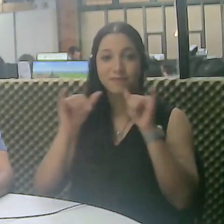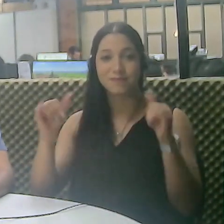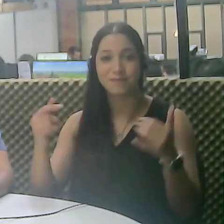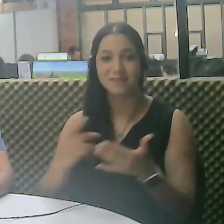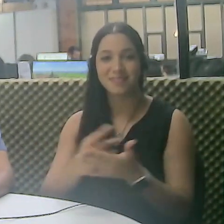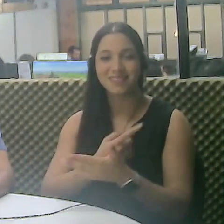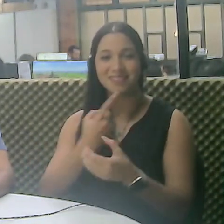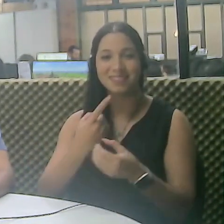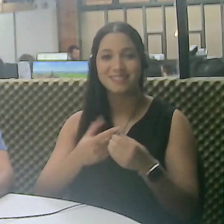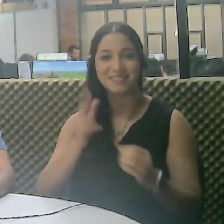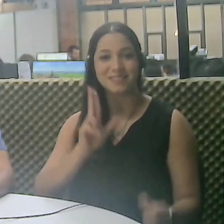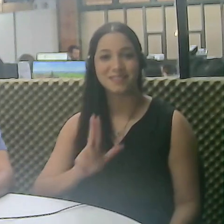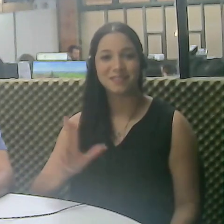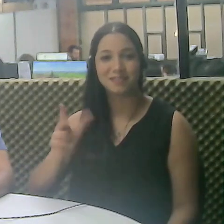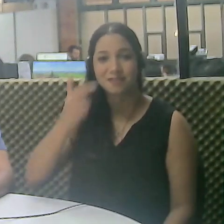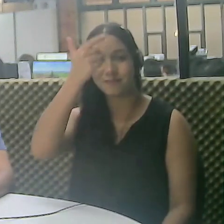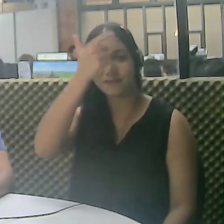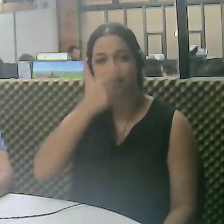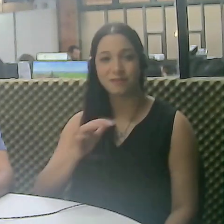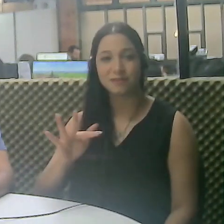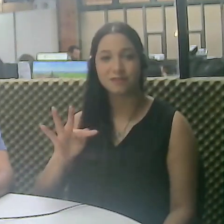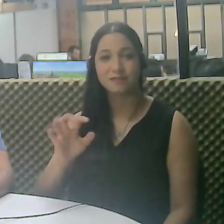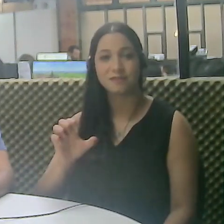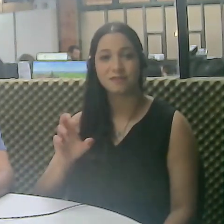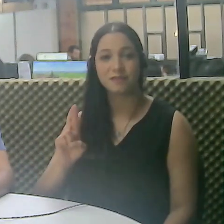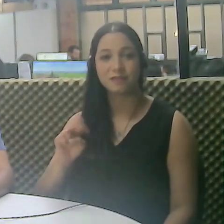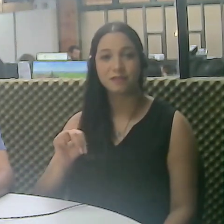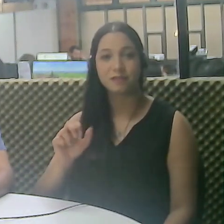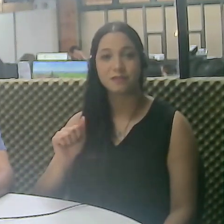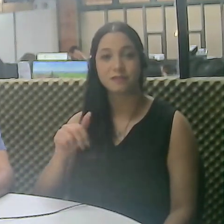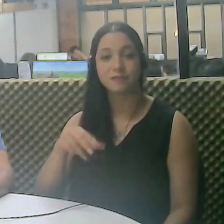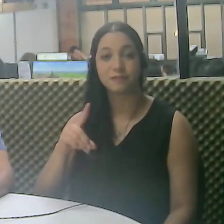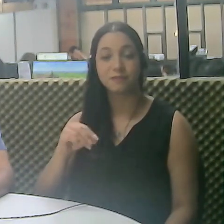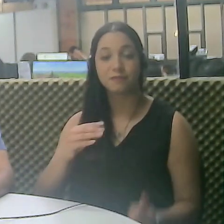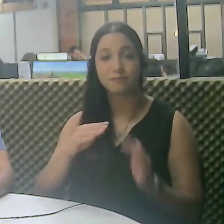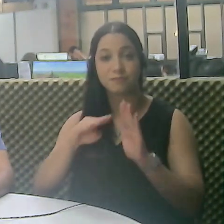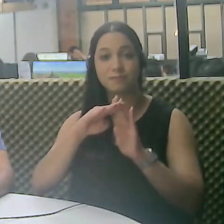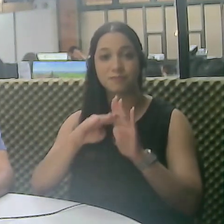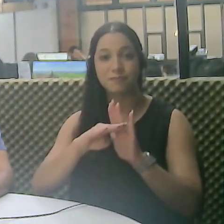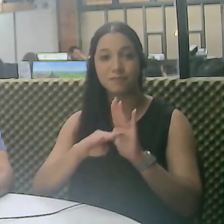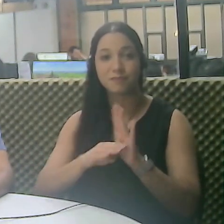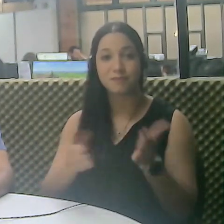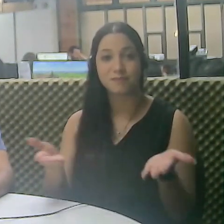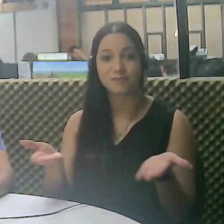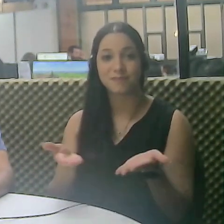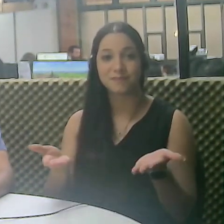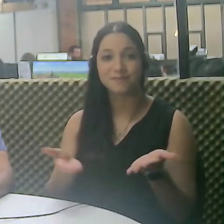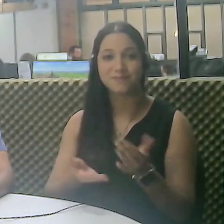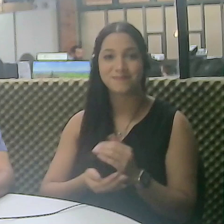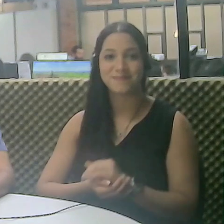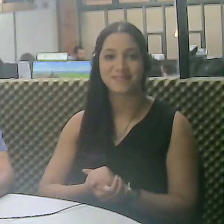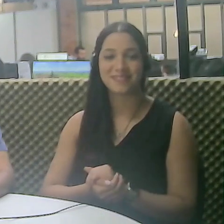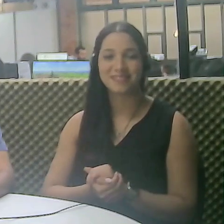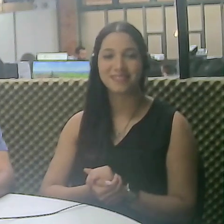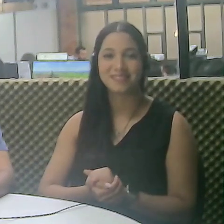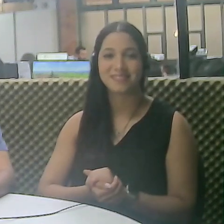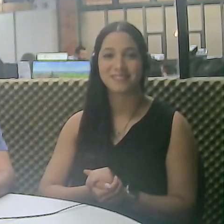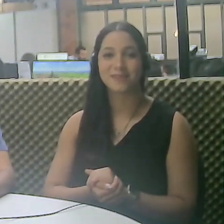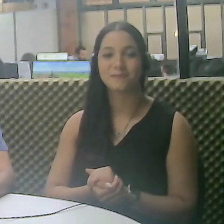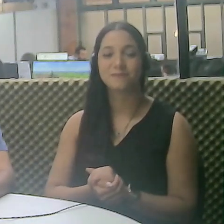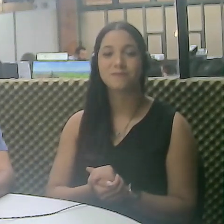fato acontece em Uberlândia. Eu sou o Fernando Cássio e começamos com os destaques da edição de hoje.